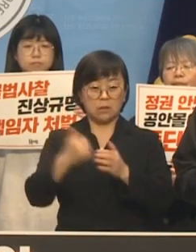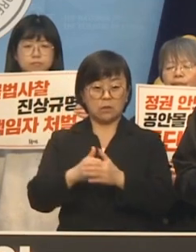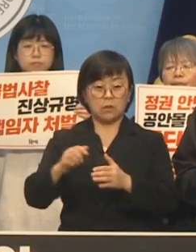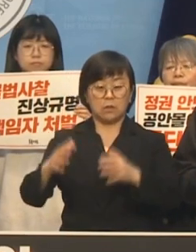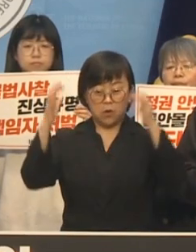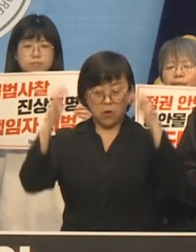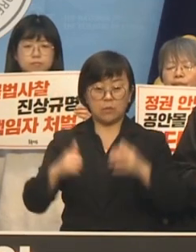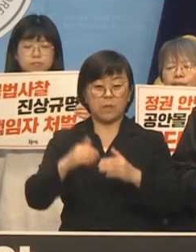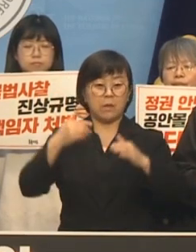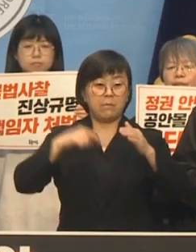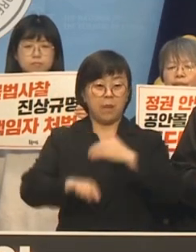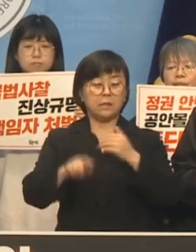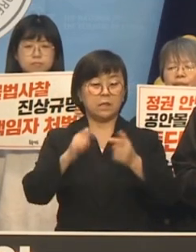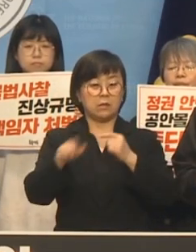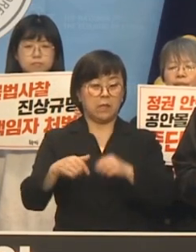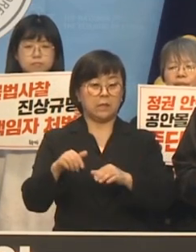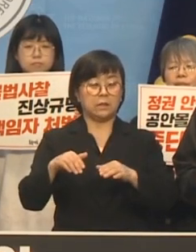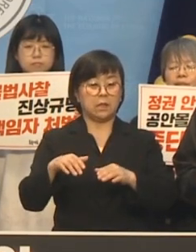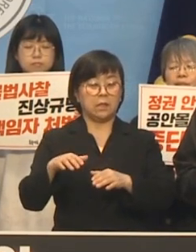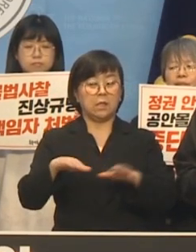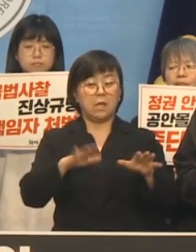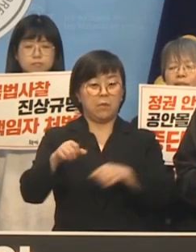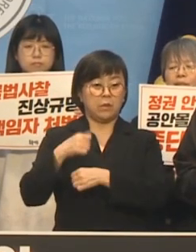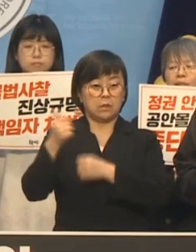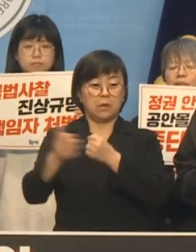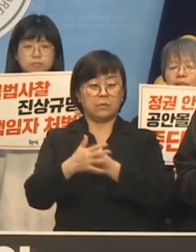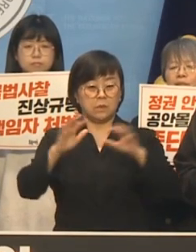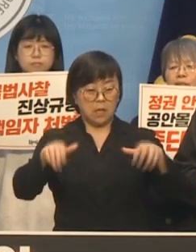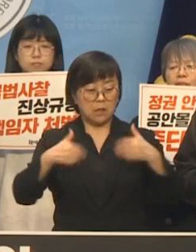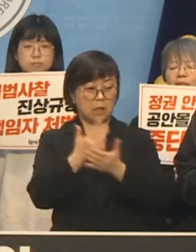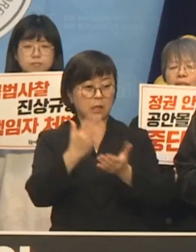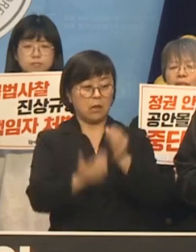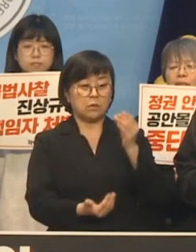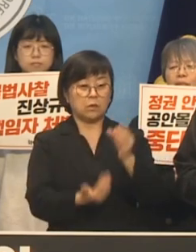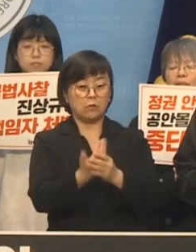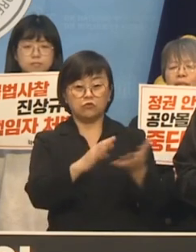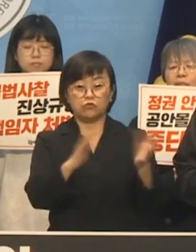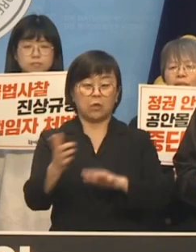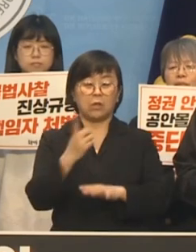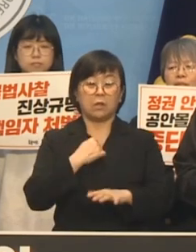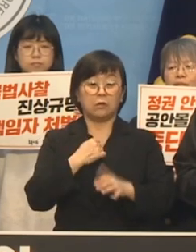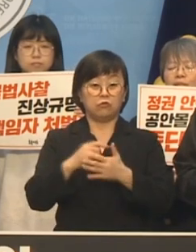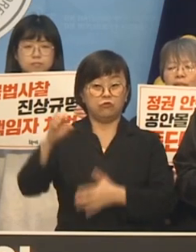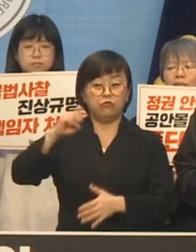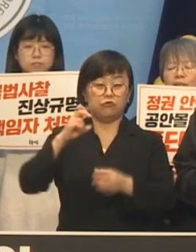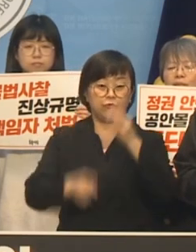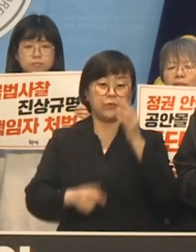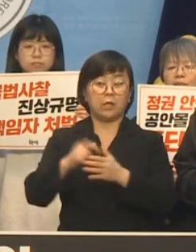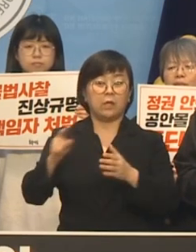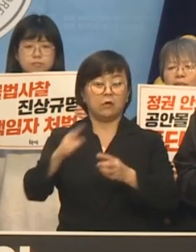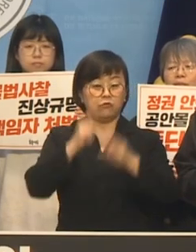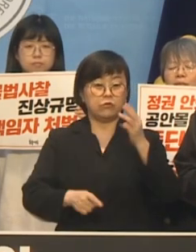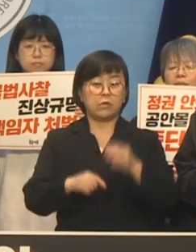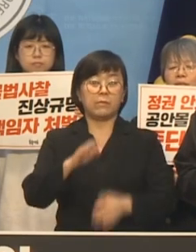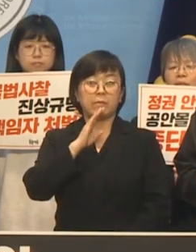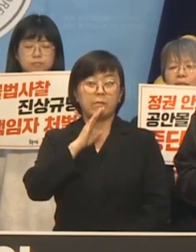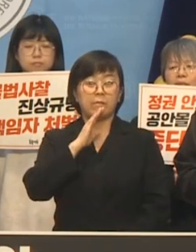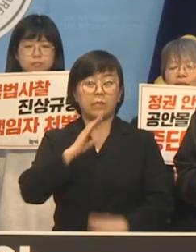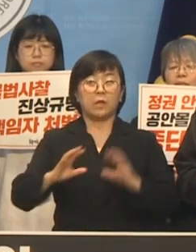여름에는 반지하 가족과 최상병을, 가을에는 이태원 청춘들을 무참히 죽였던 윤석열, 이런